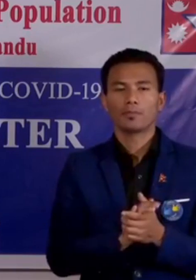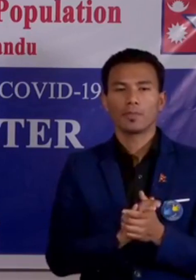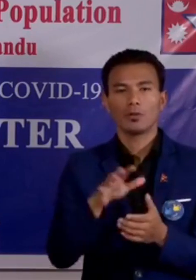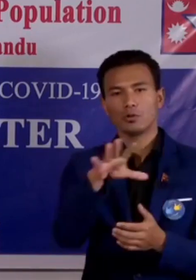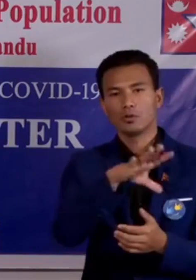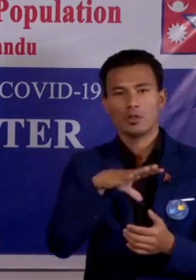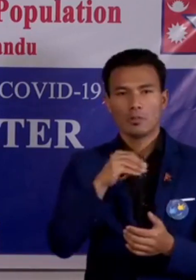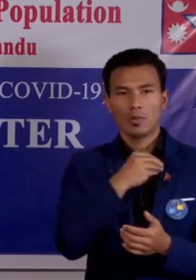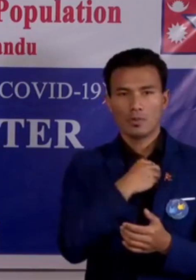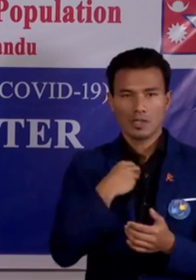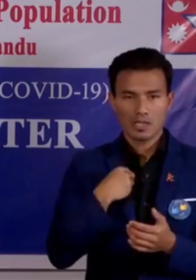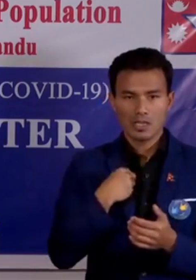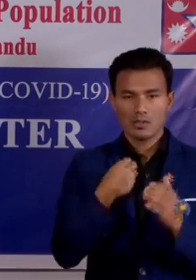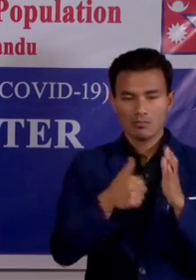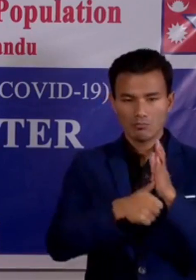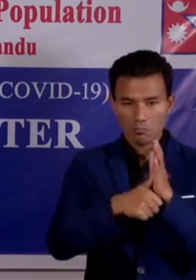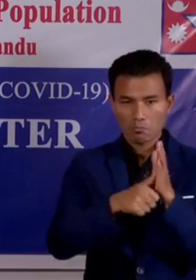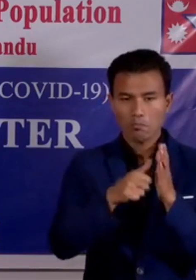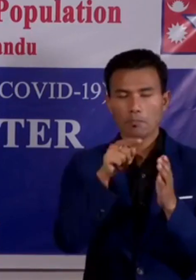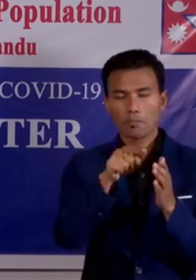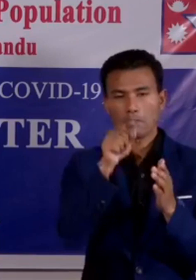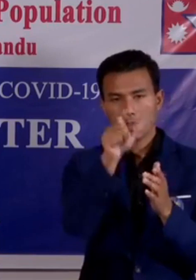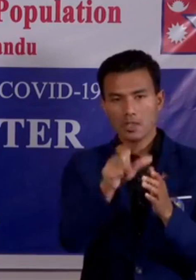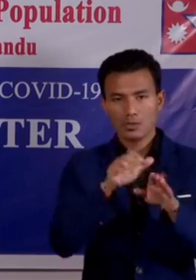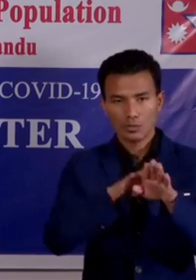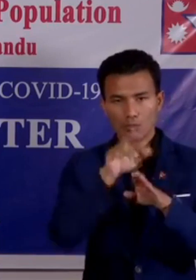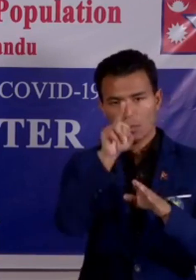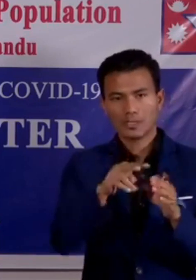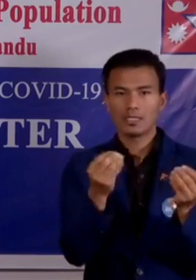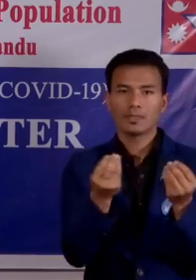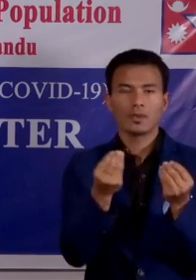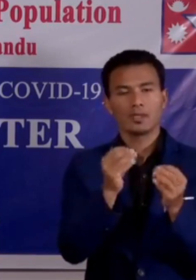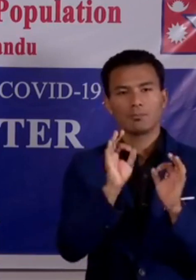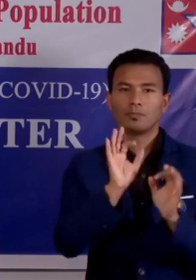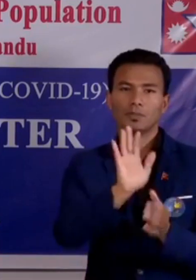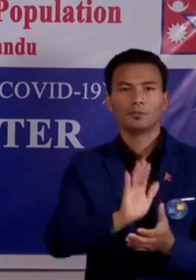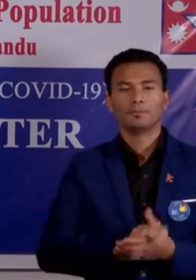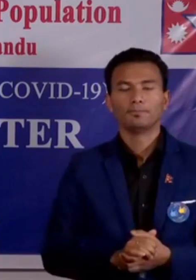सबै उपचारमा रहेका व्यक्तिहरूको अवस्था सामान्य छ।